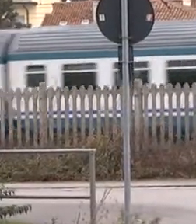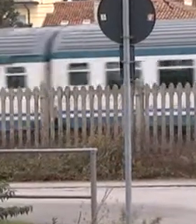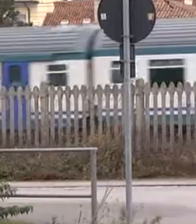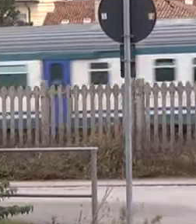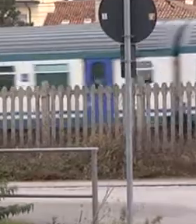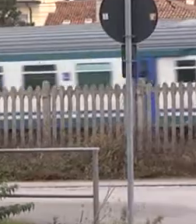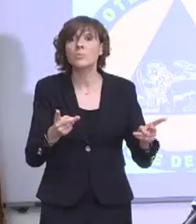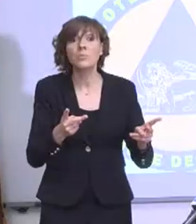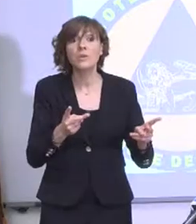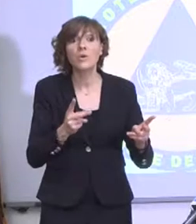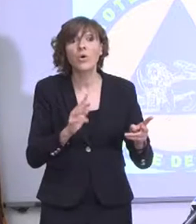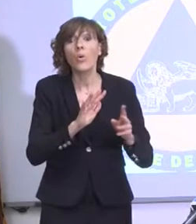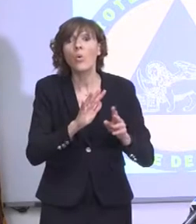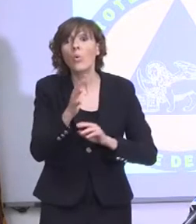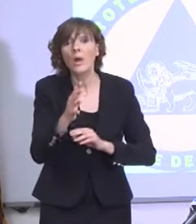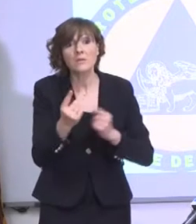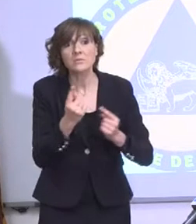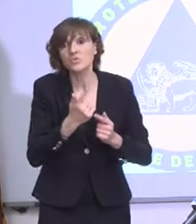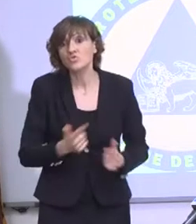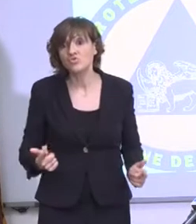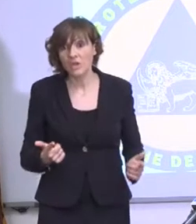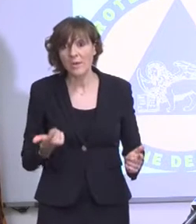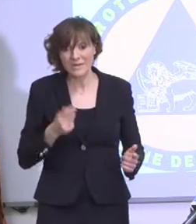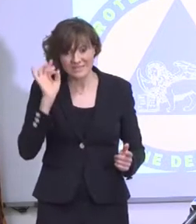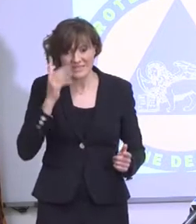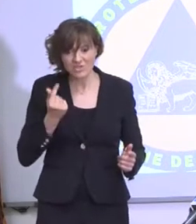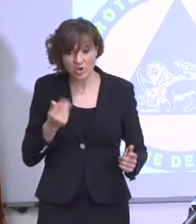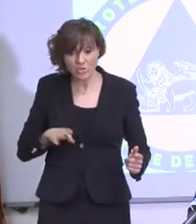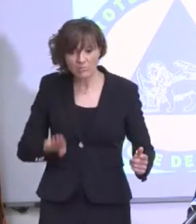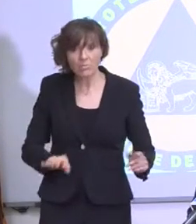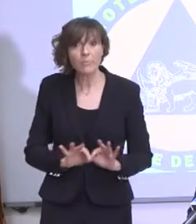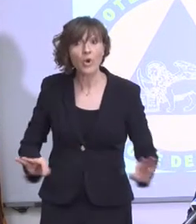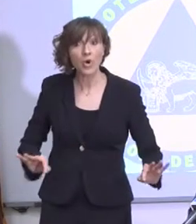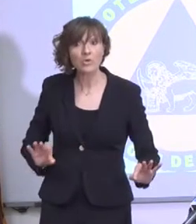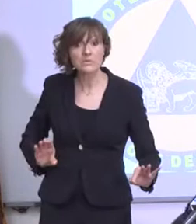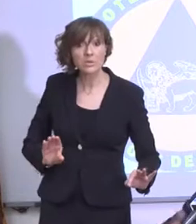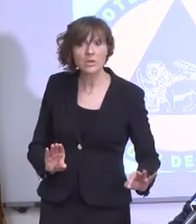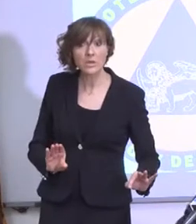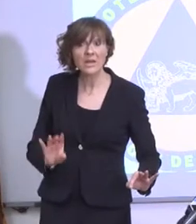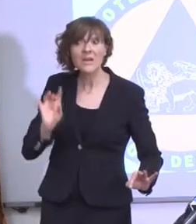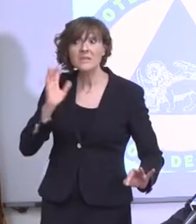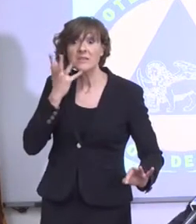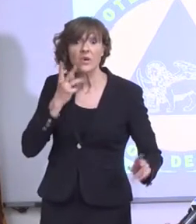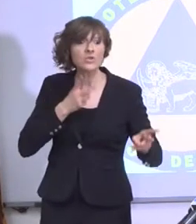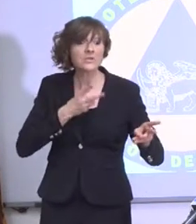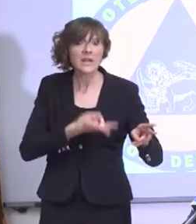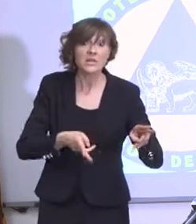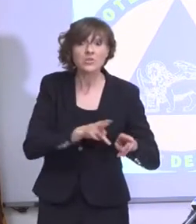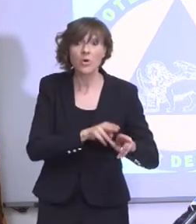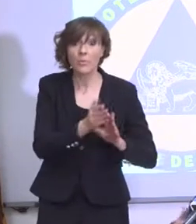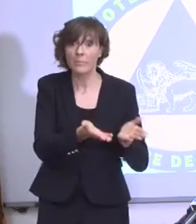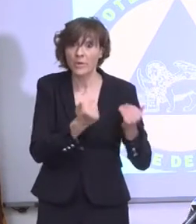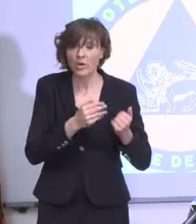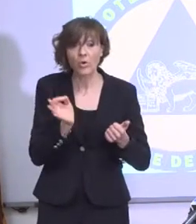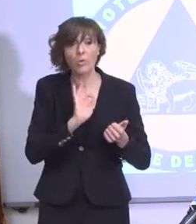perché vi ricordo che anche avendo i soldi qui sopra il tavolo in questo momento se io volessi comprare il doppio dei treni perché me ne servono doppio